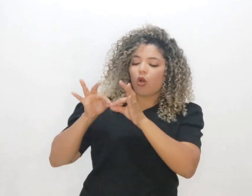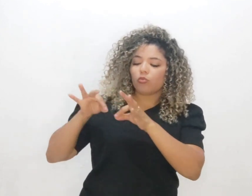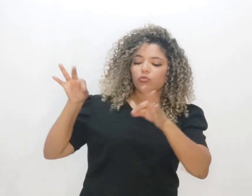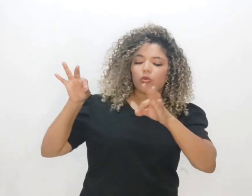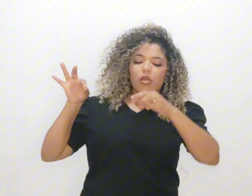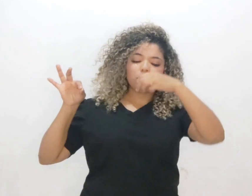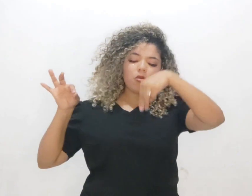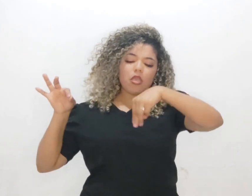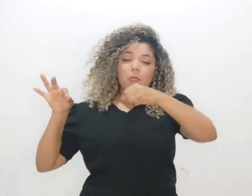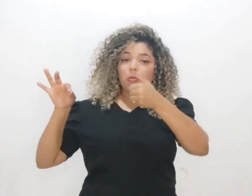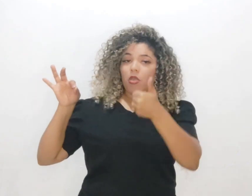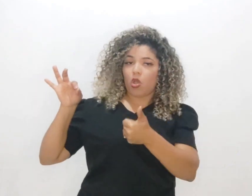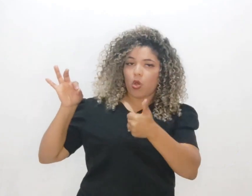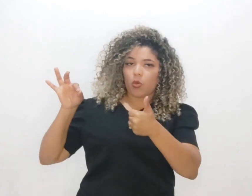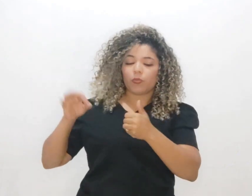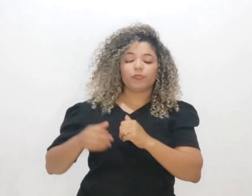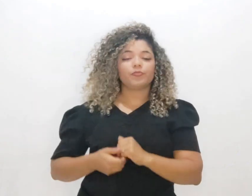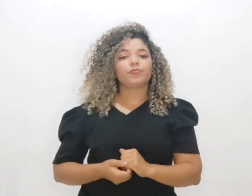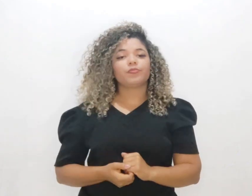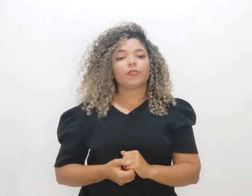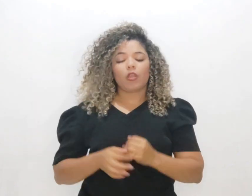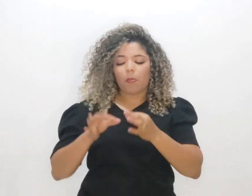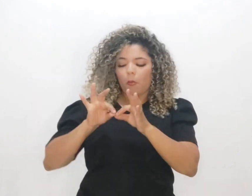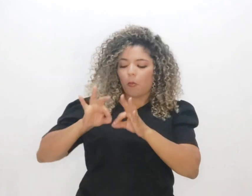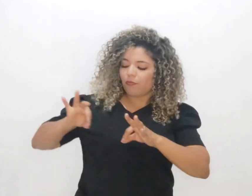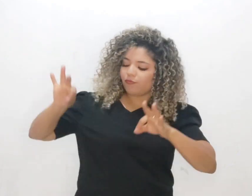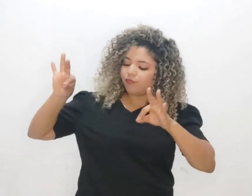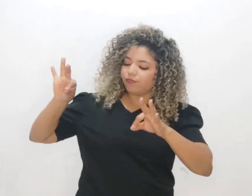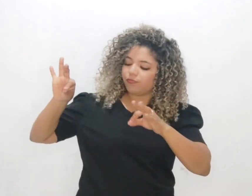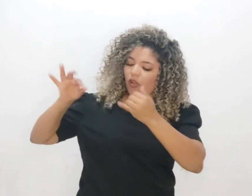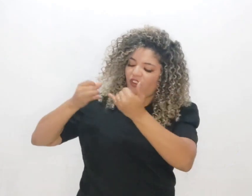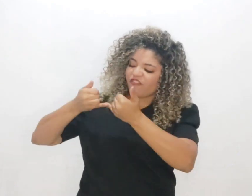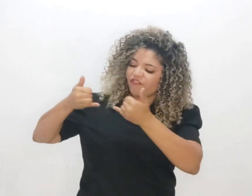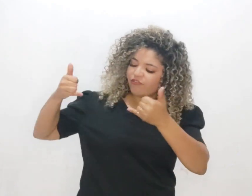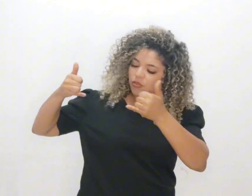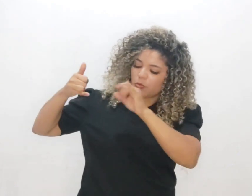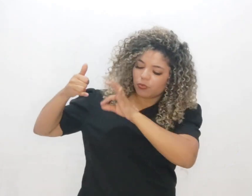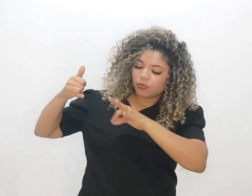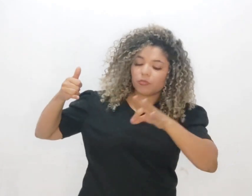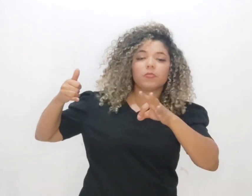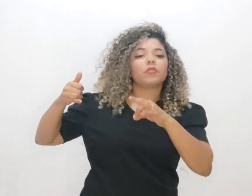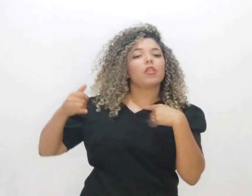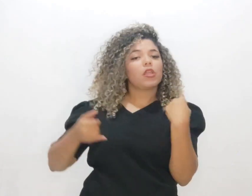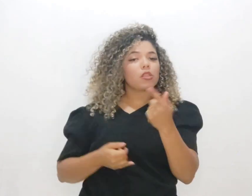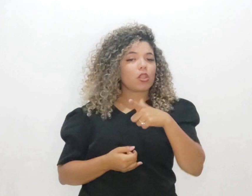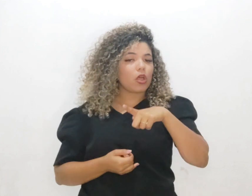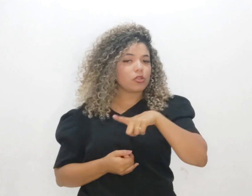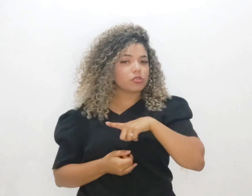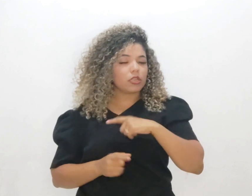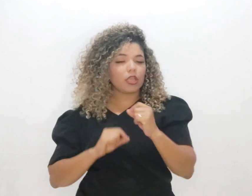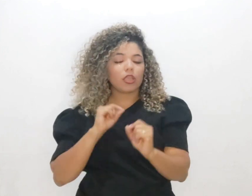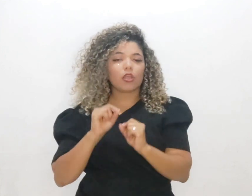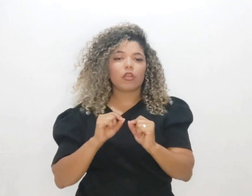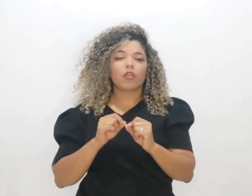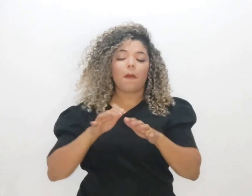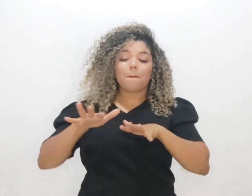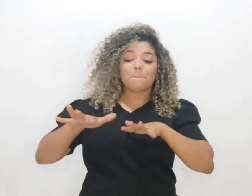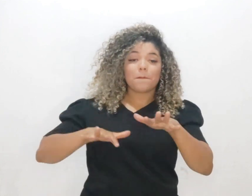M1 através da fiação e com isso nós temos o fornecimento de movimento.